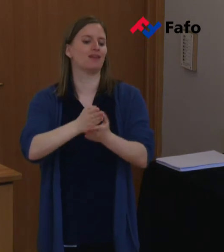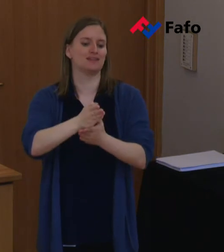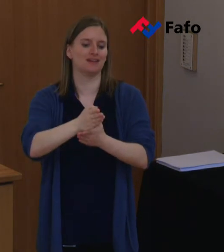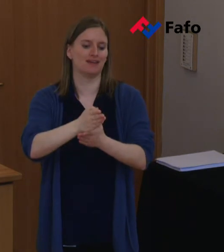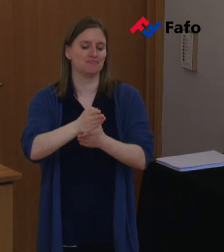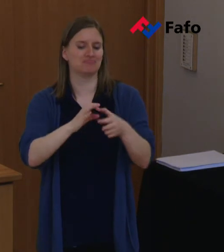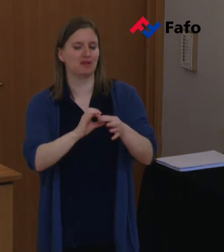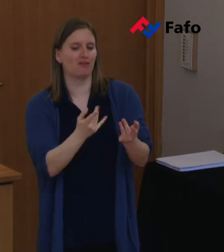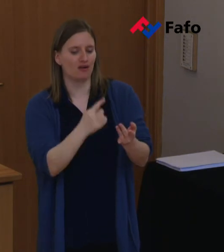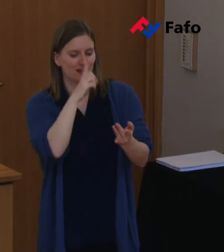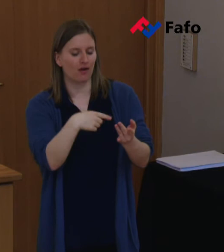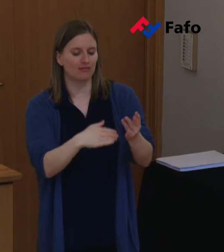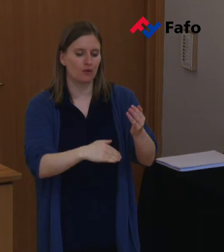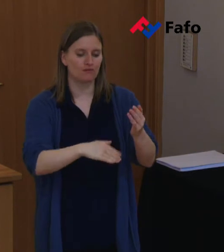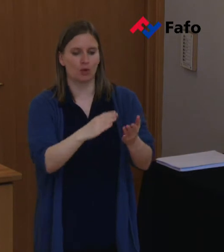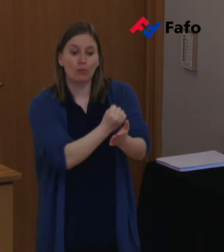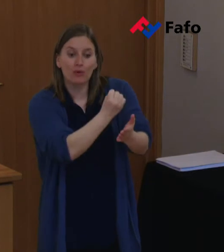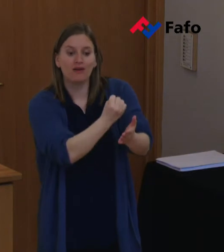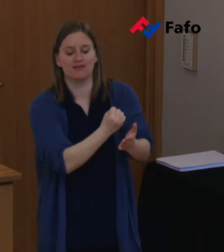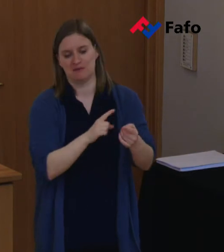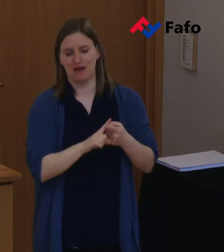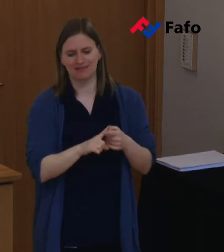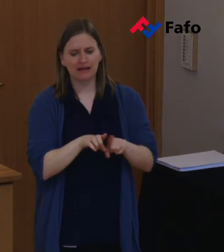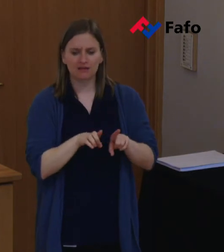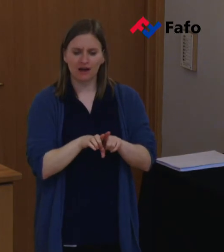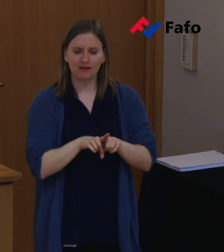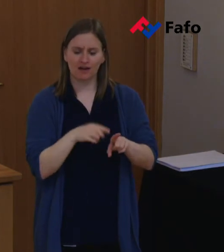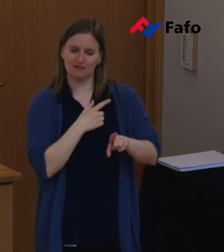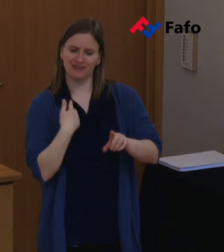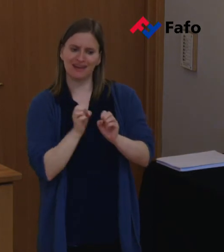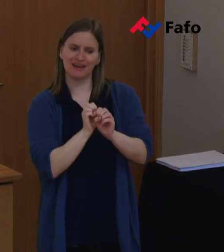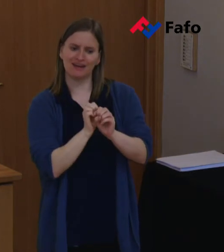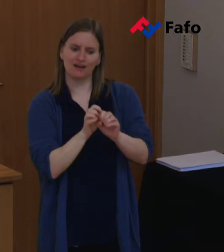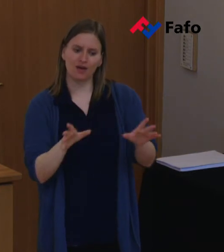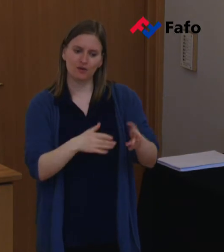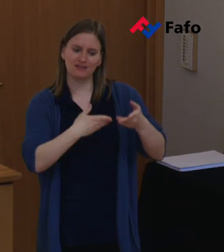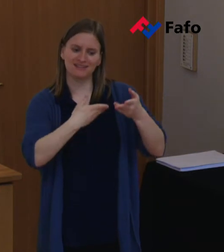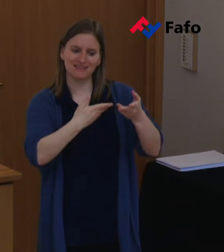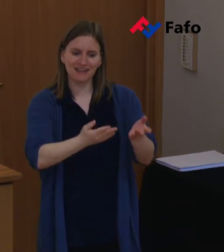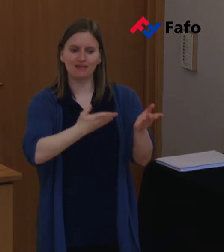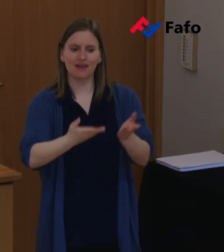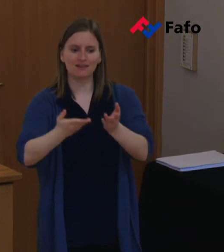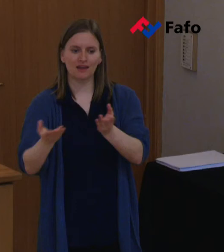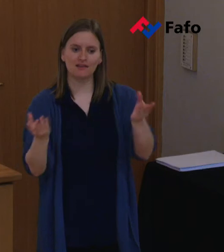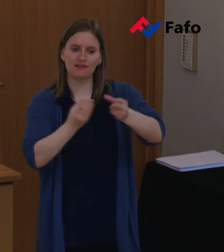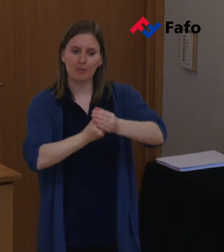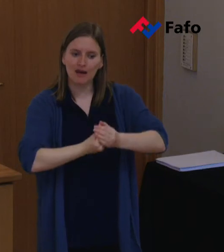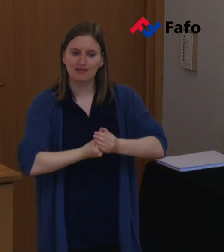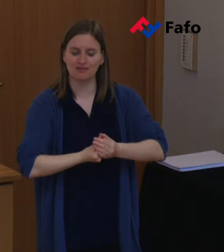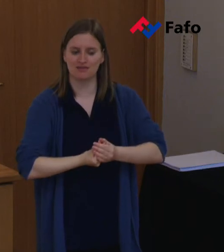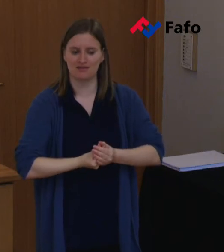oppnå, men likevel sånn sett, det at vi klarer å gi tjenester samlet sammen